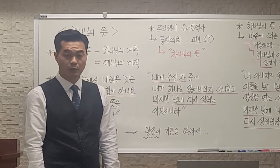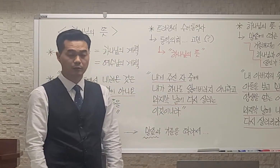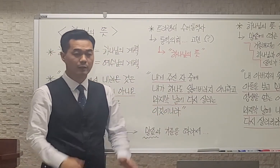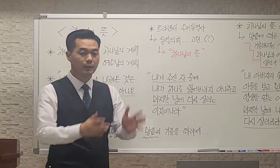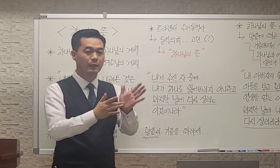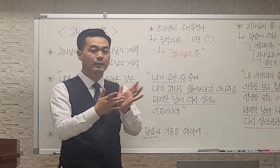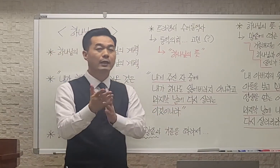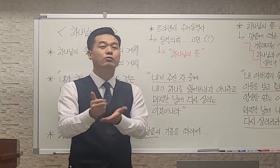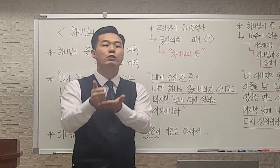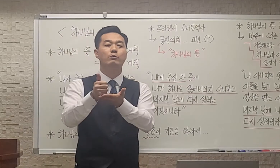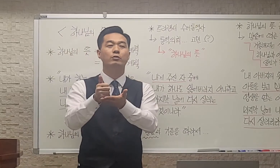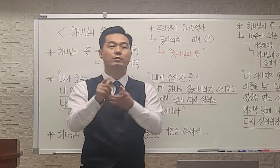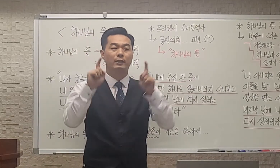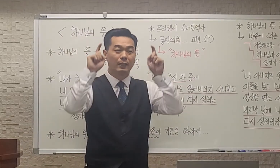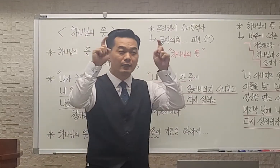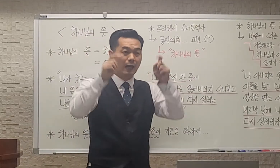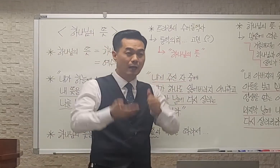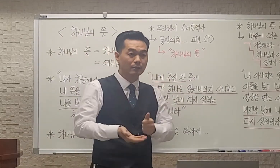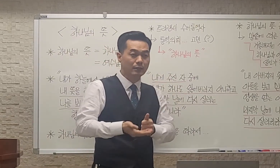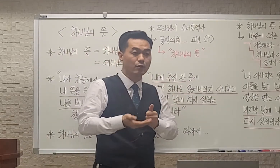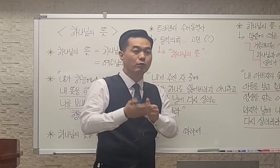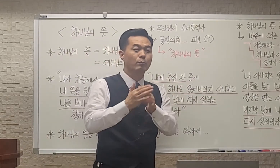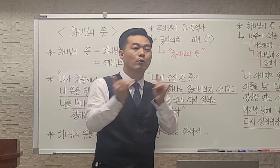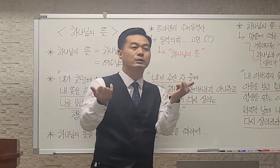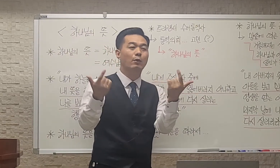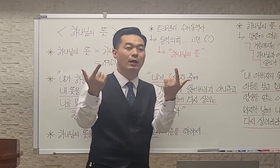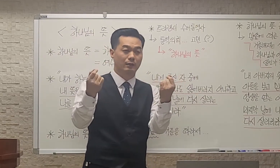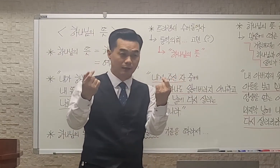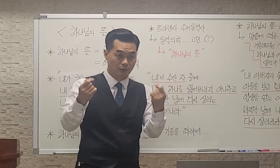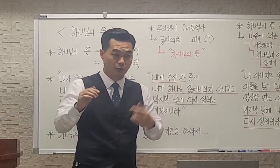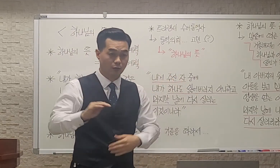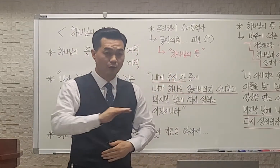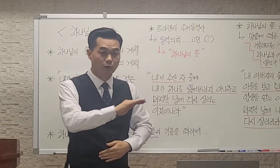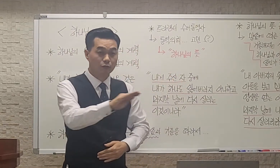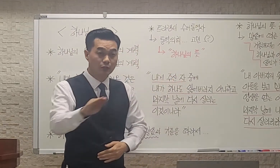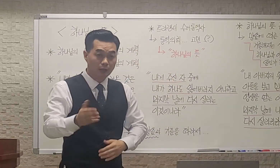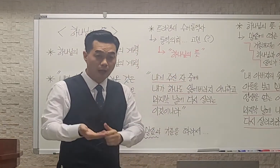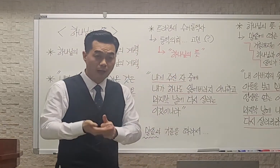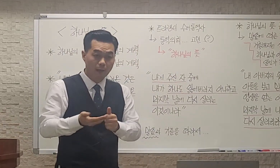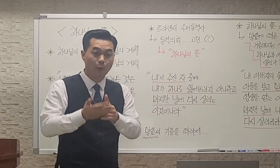그러면 예수님은 양을 키우는 목자와 같아서 우리들의